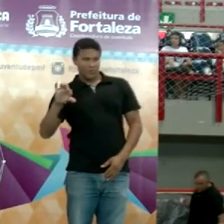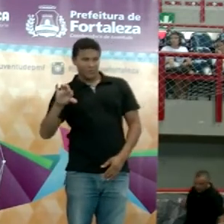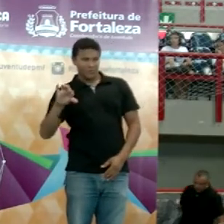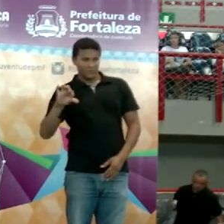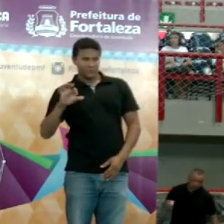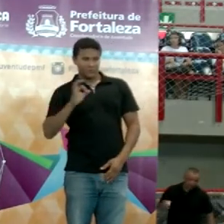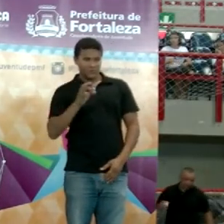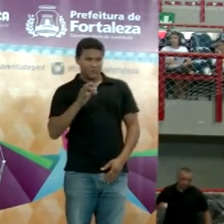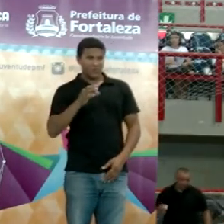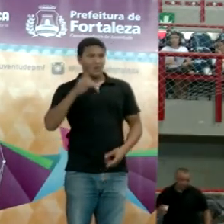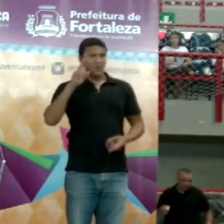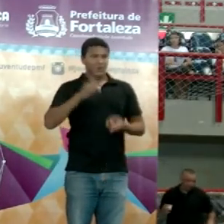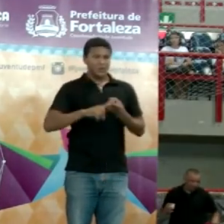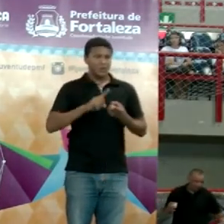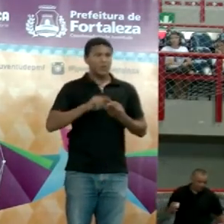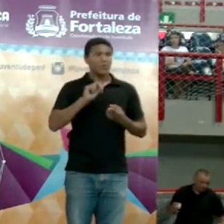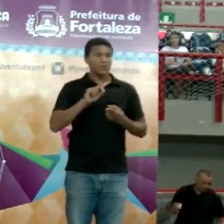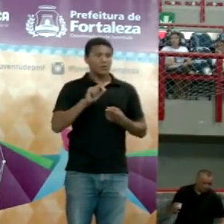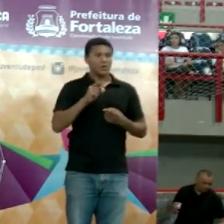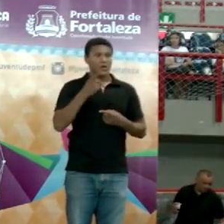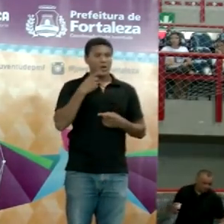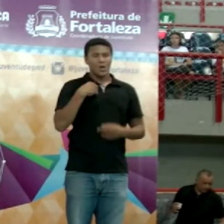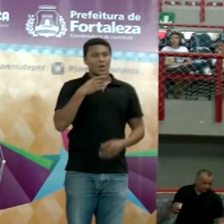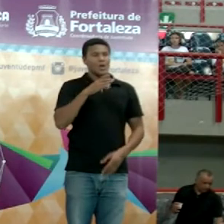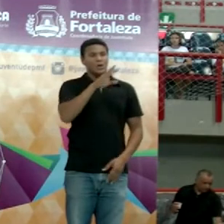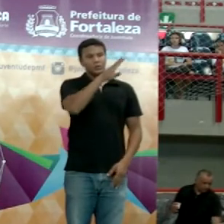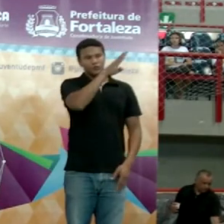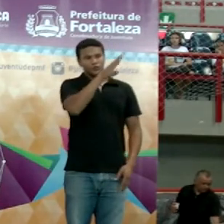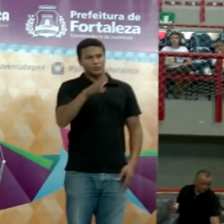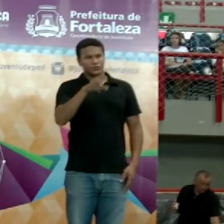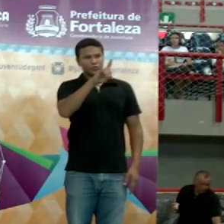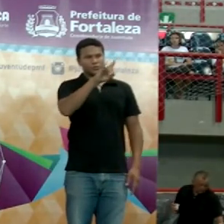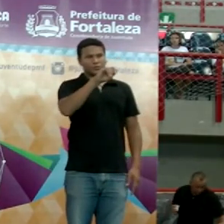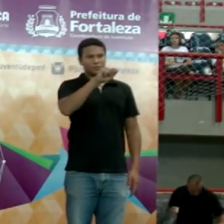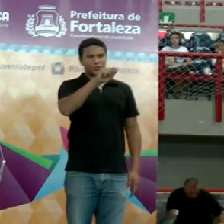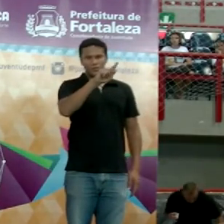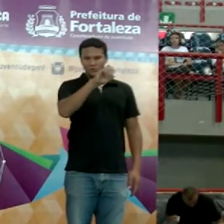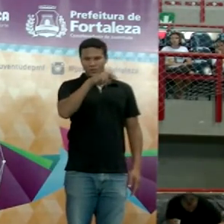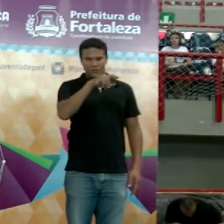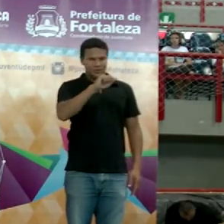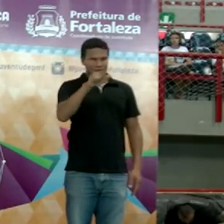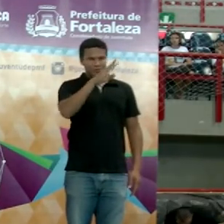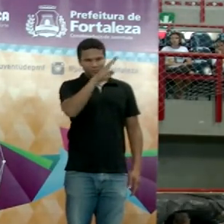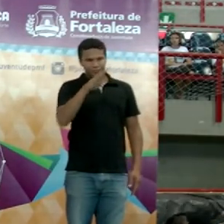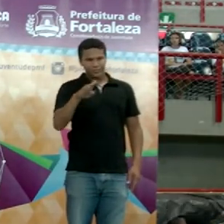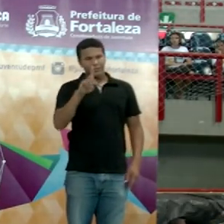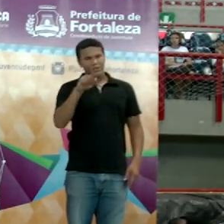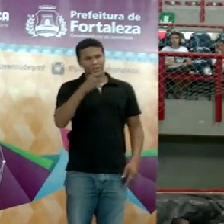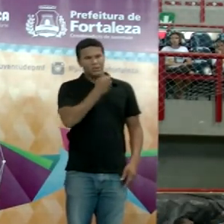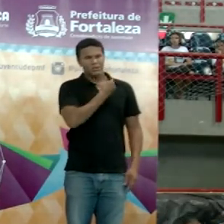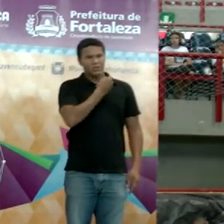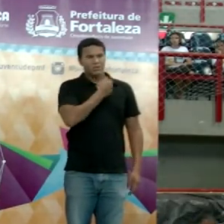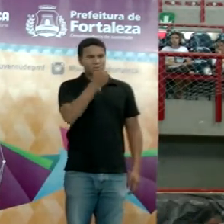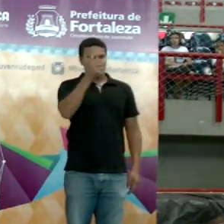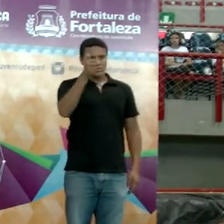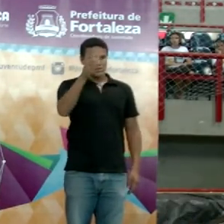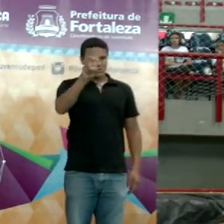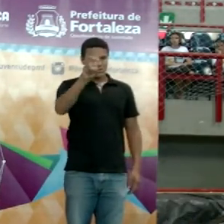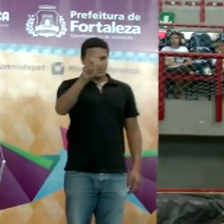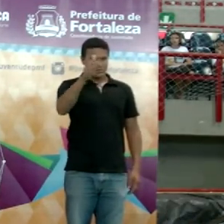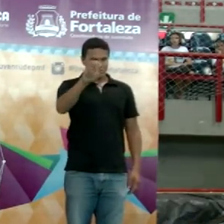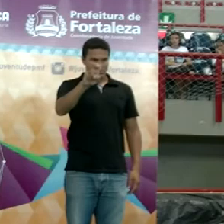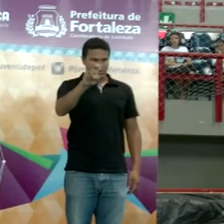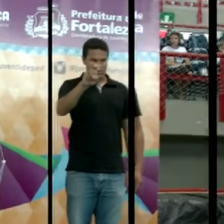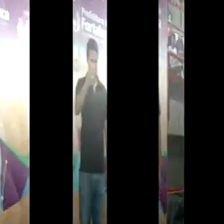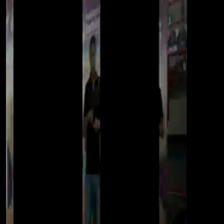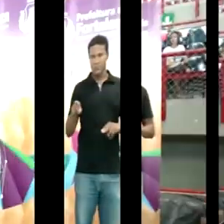mais? A diagonal. A diagonal vale quanto? 15. Tranquilo até aí? Ele me deu as duas